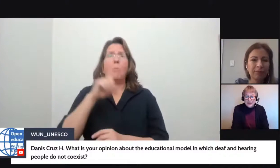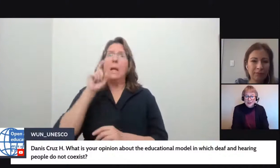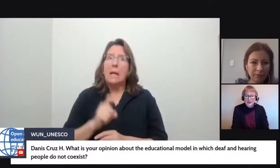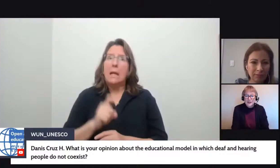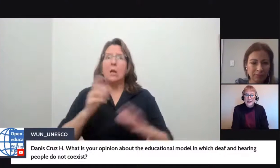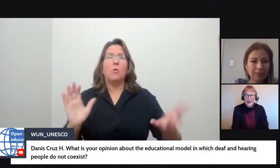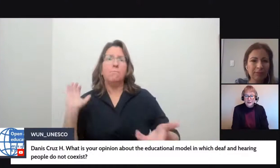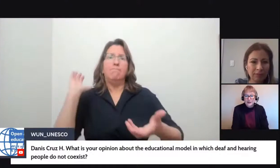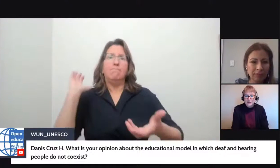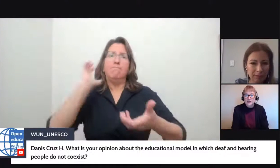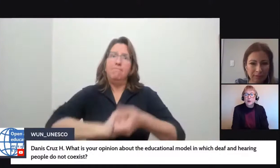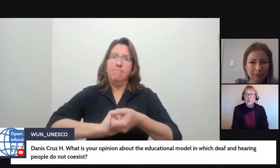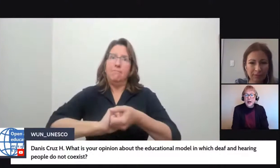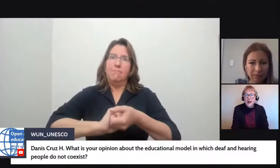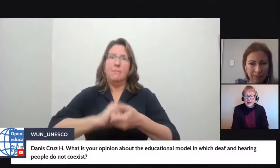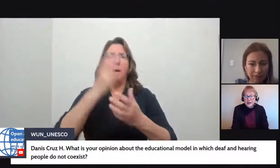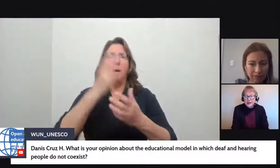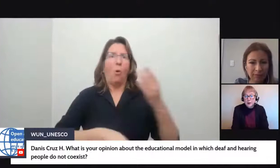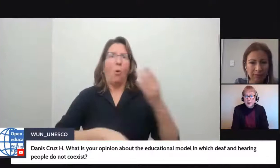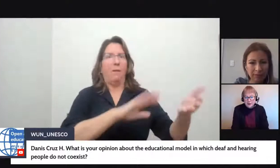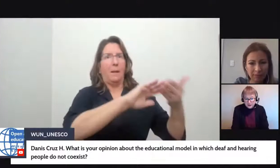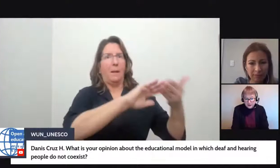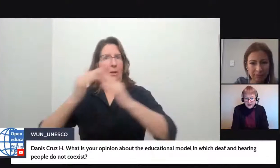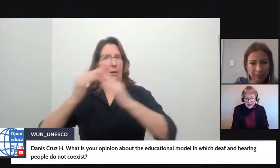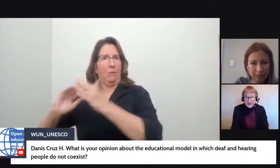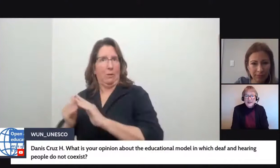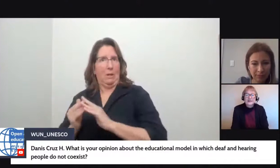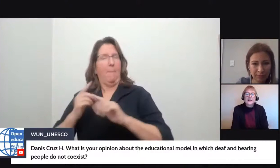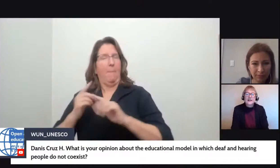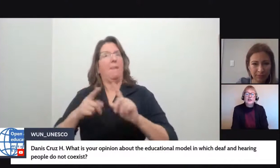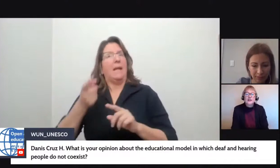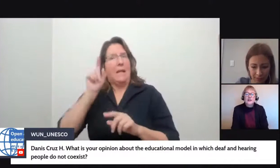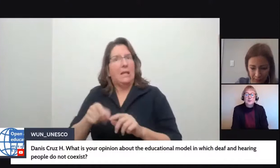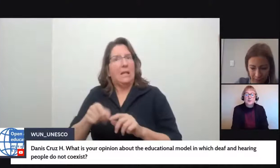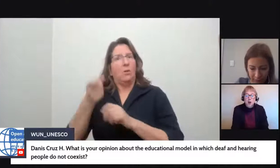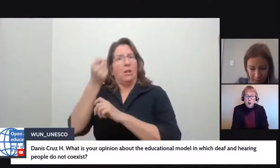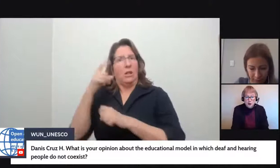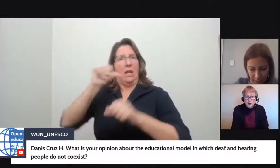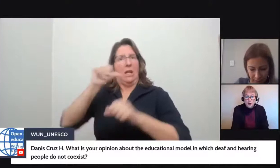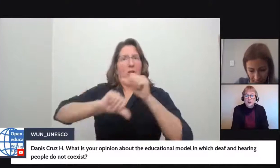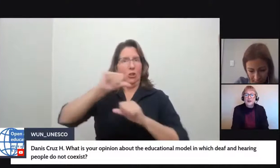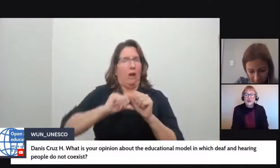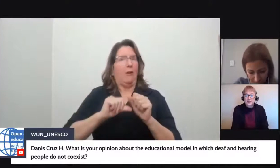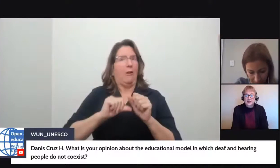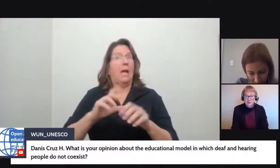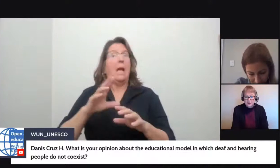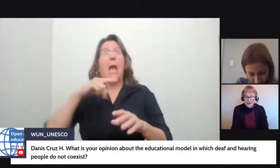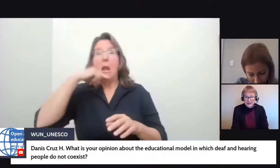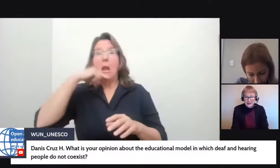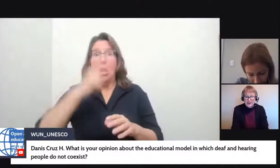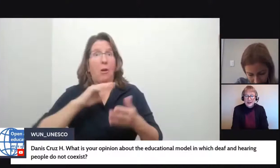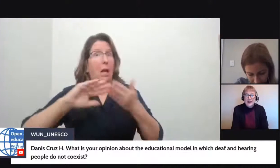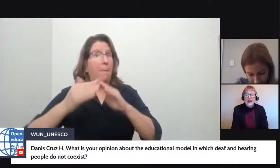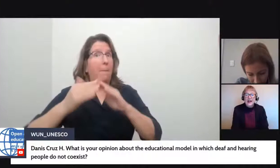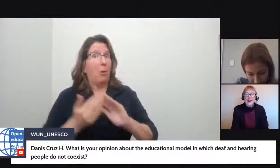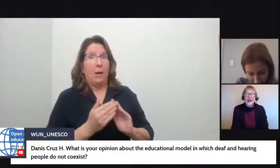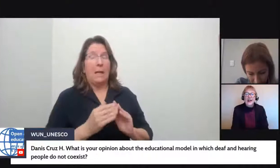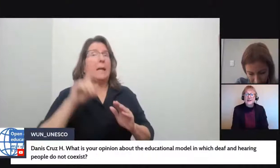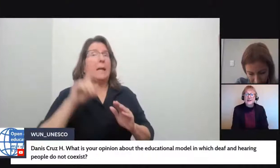necesitamos hacer las dos cosas. Hablar lo más que se pueda, si es posible, pero también aprender la forma escrita del lenguaje